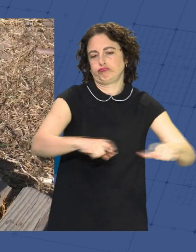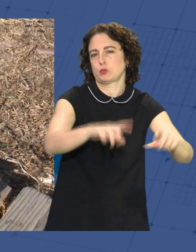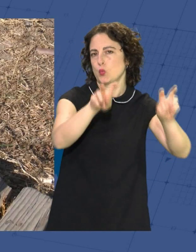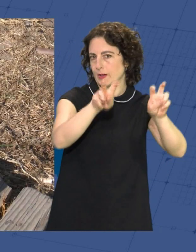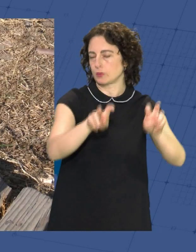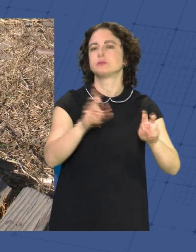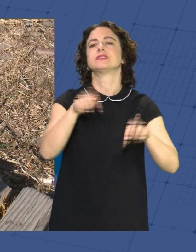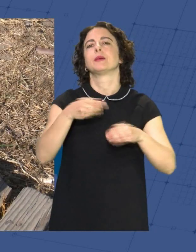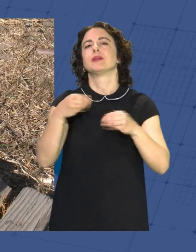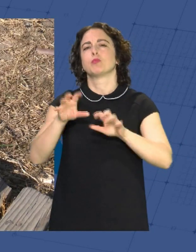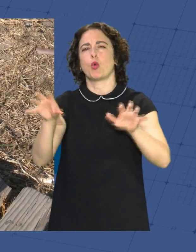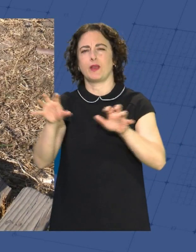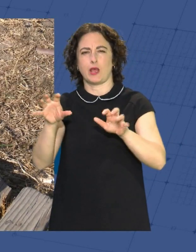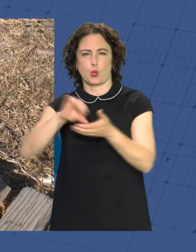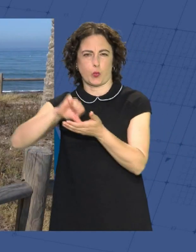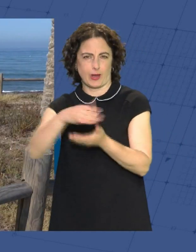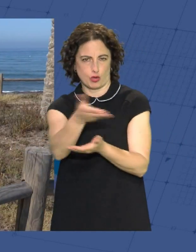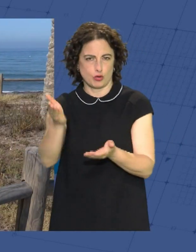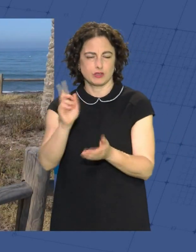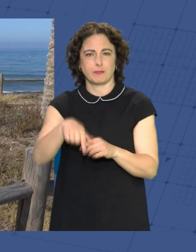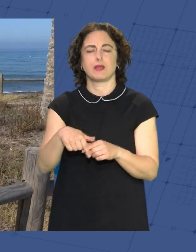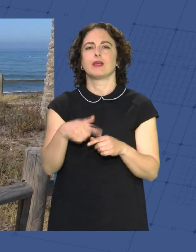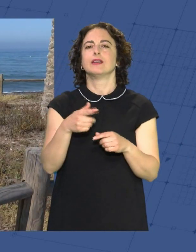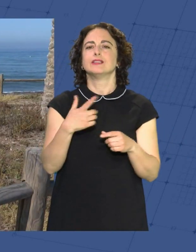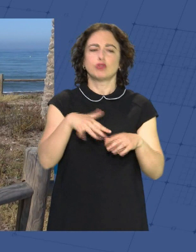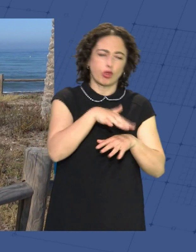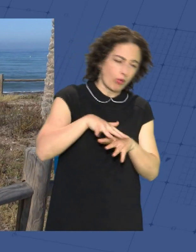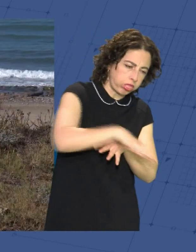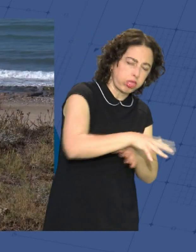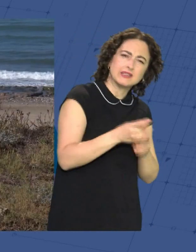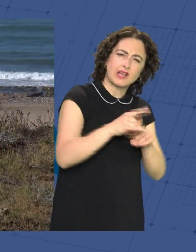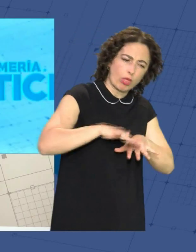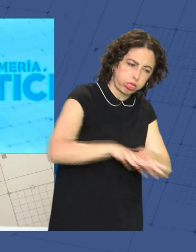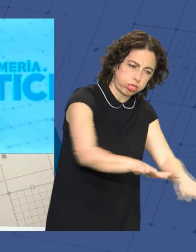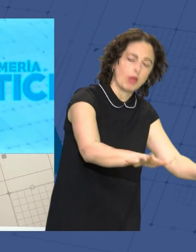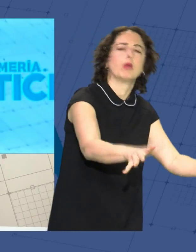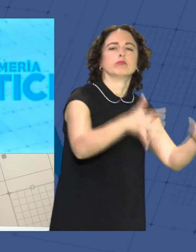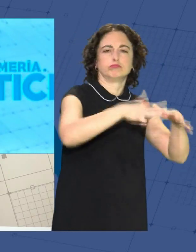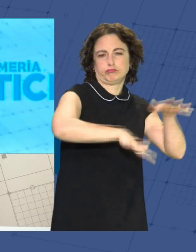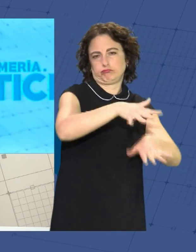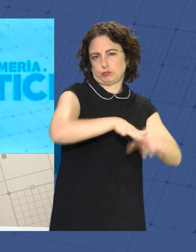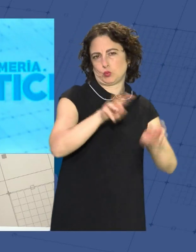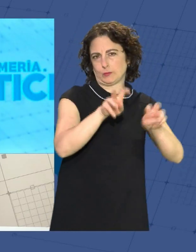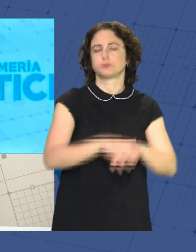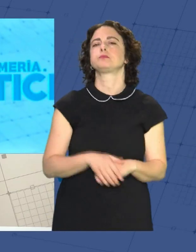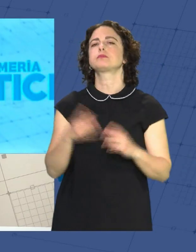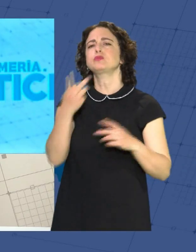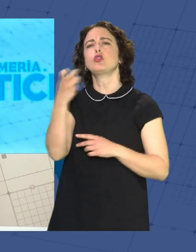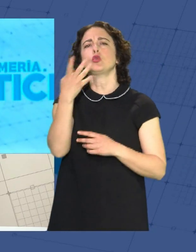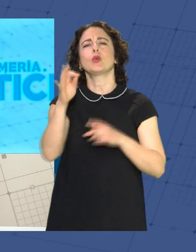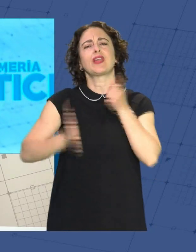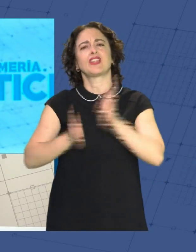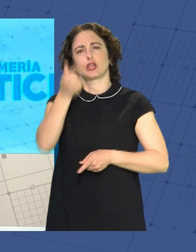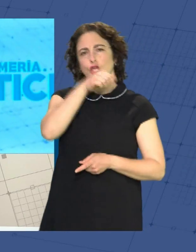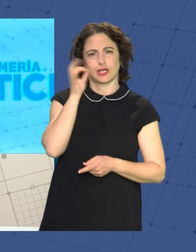va a reponer el mobiliario urbano y se rellenarán los trozos del talud que se han desprendido. 240 directores y